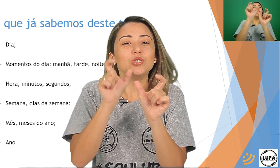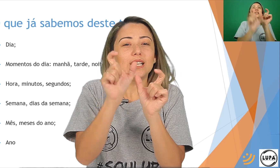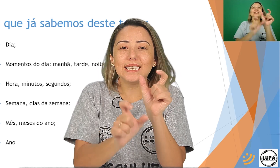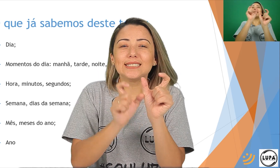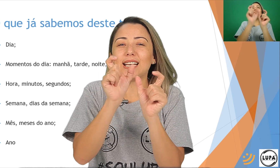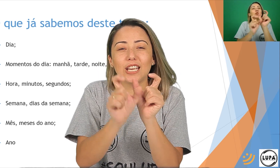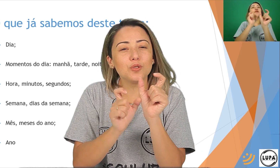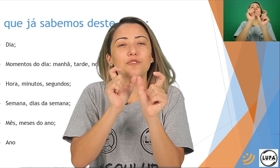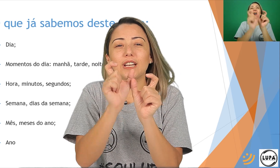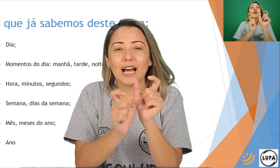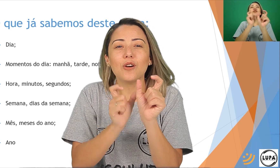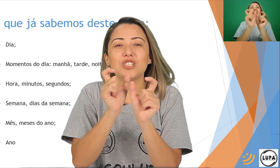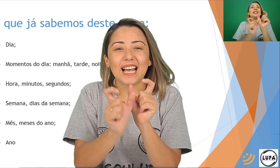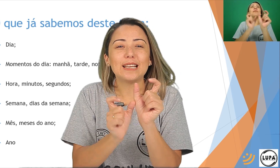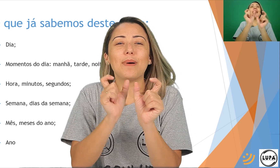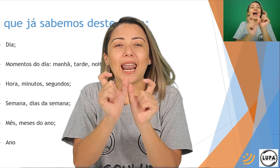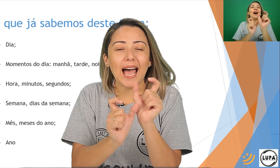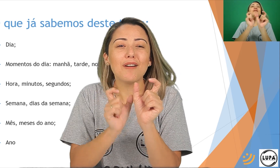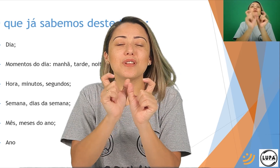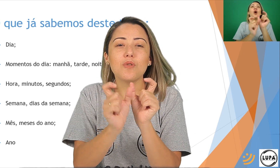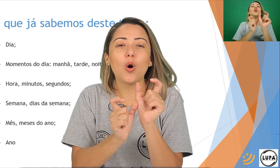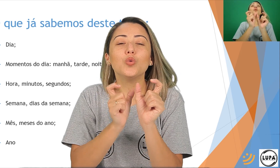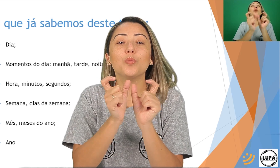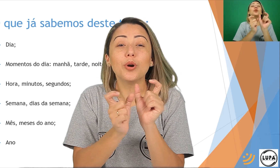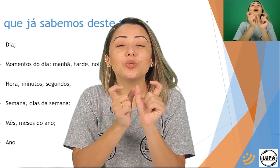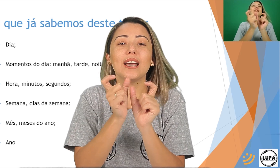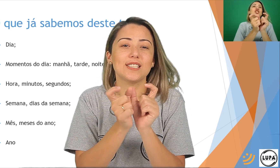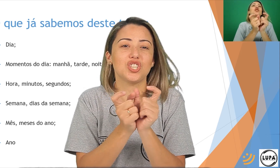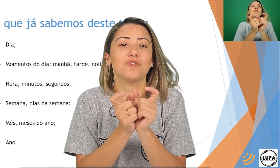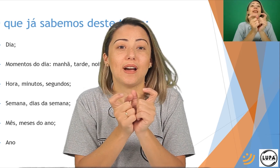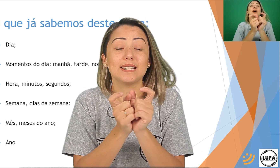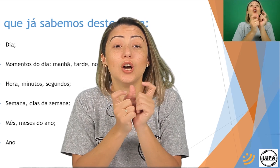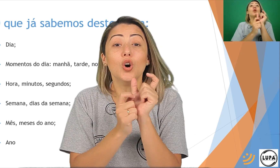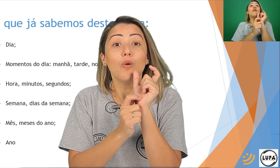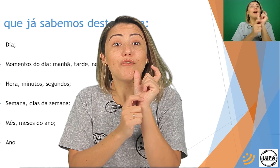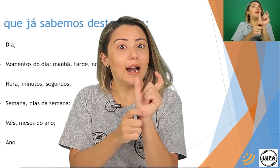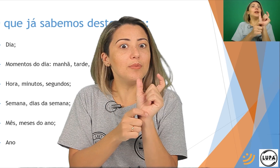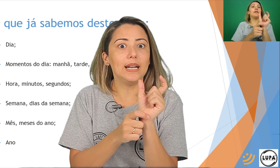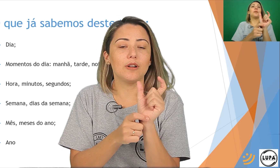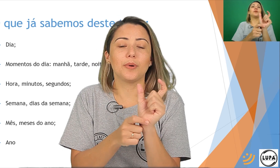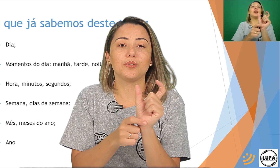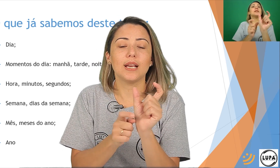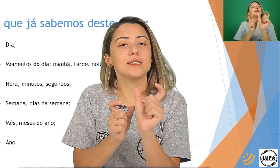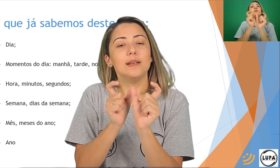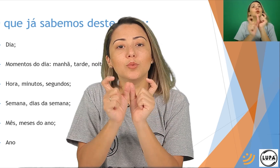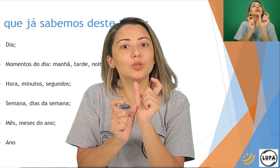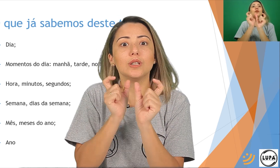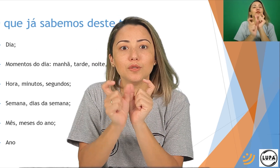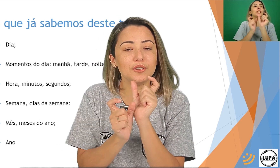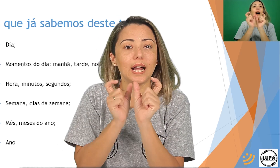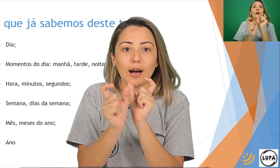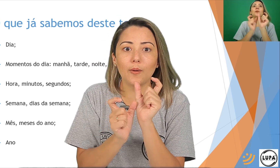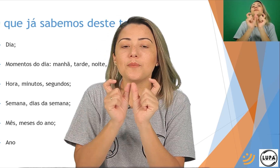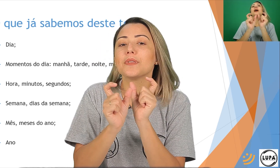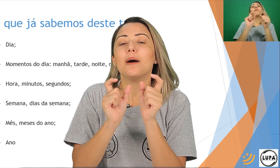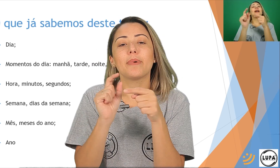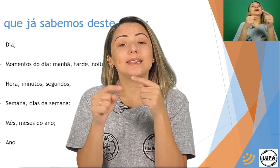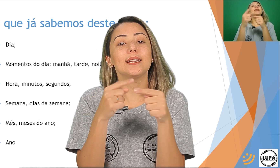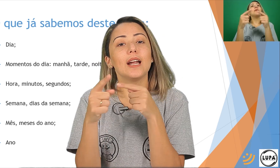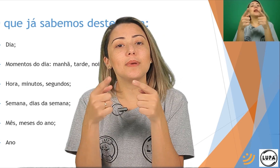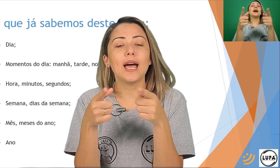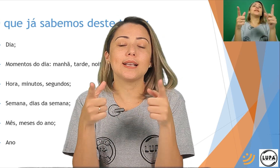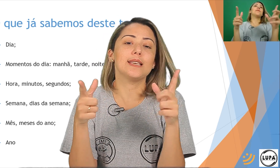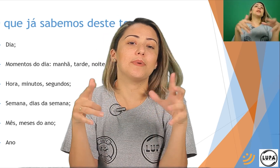essa mudança aí no final de cada palavra, igual no português a gente faz. O verbo da língua portuguesa, ele muda no final